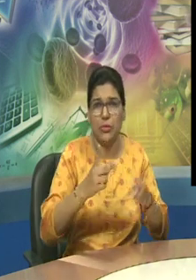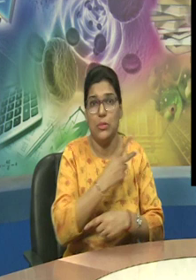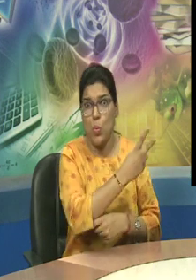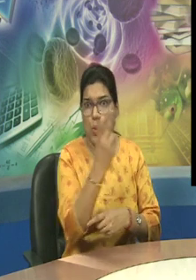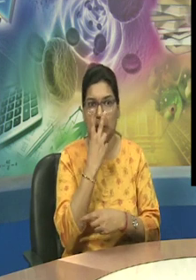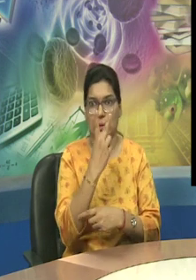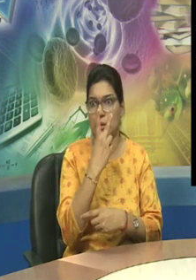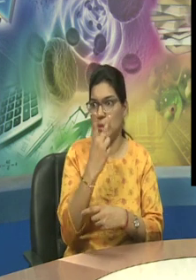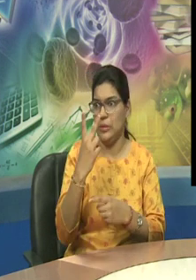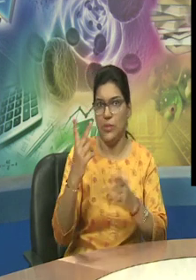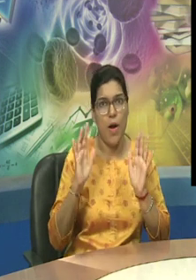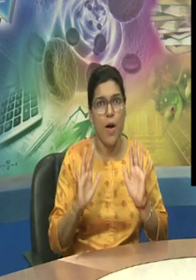मुझे